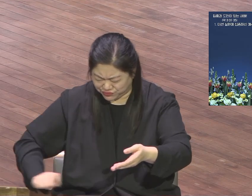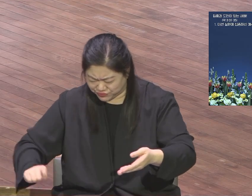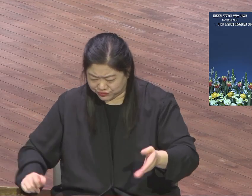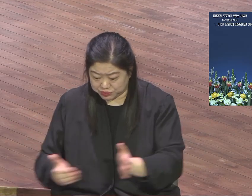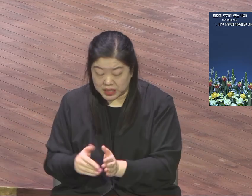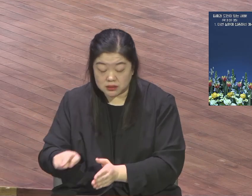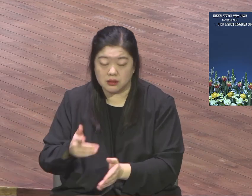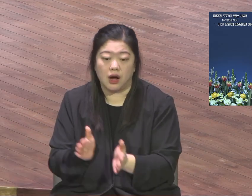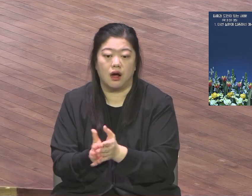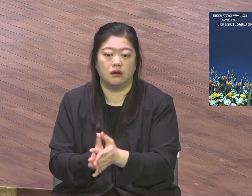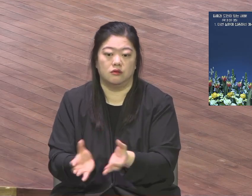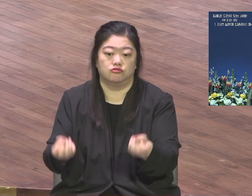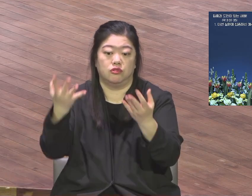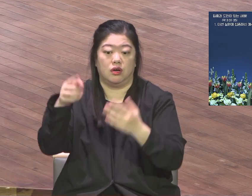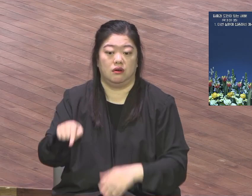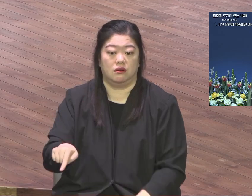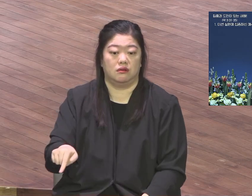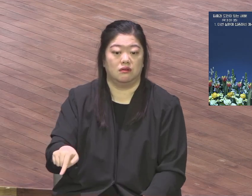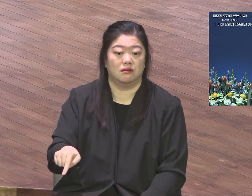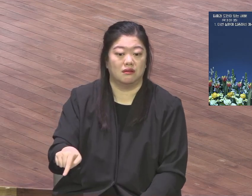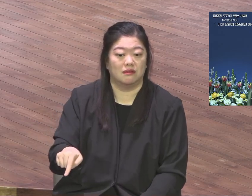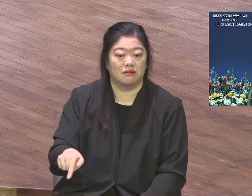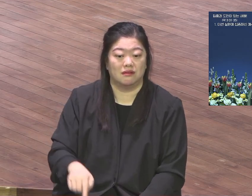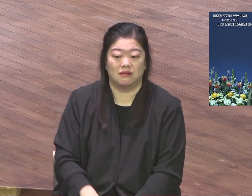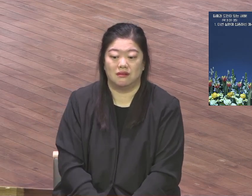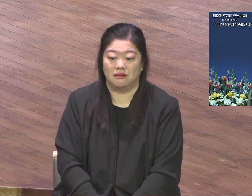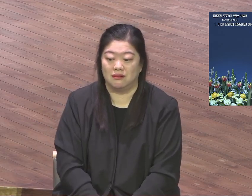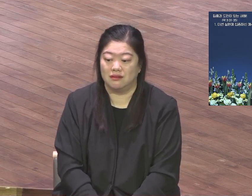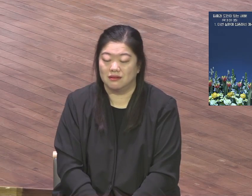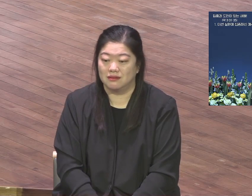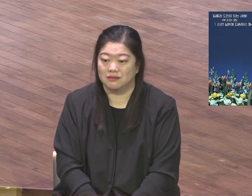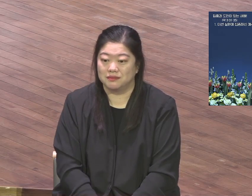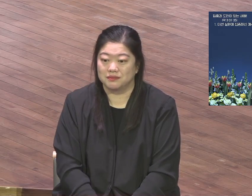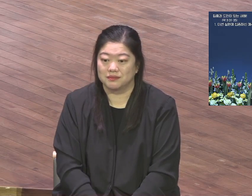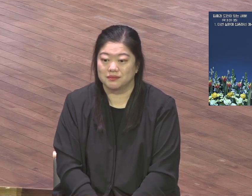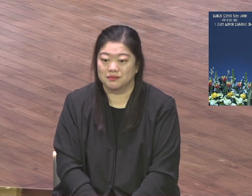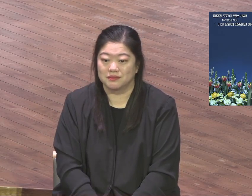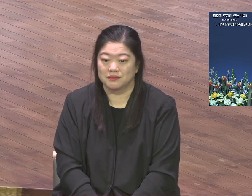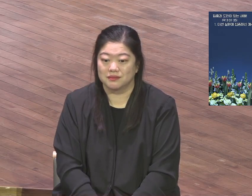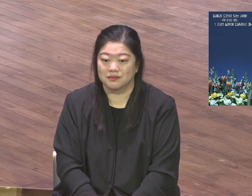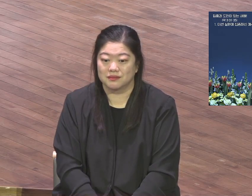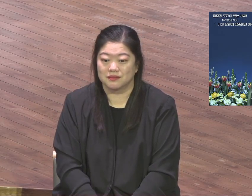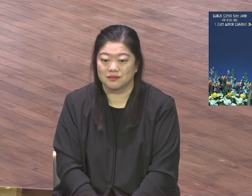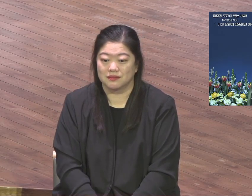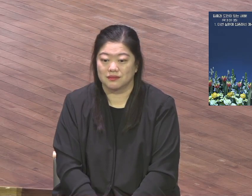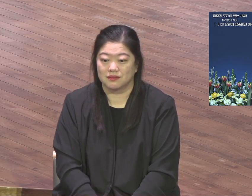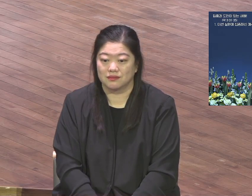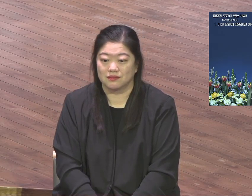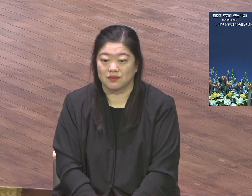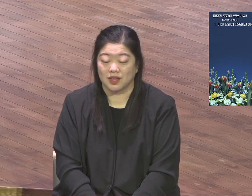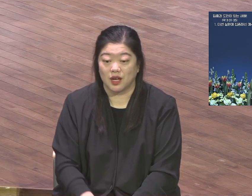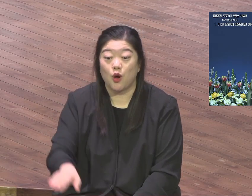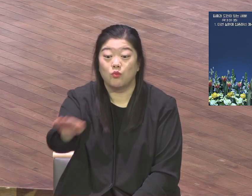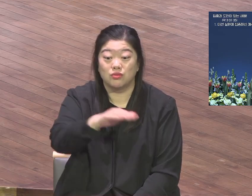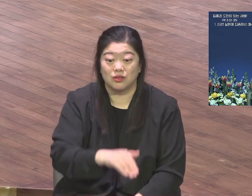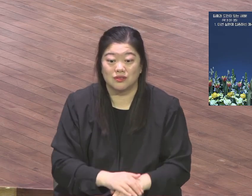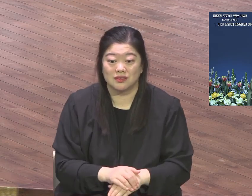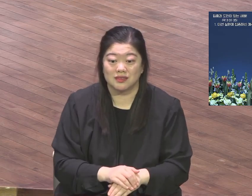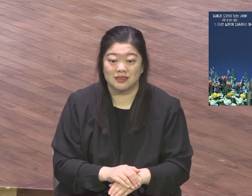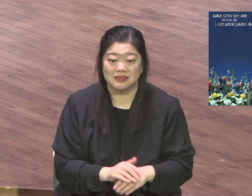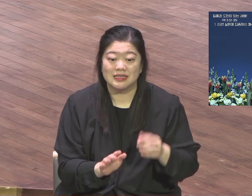신앙생활을 하든 교회에서든 세상에서든 미쳤다 소리 한번 들은 거라면